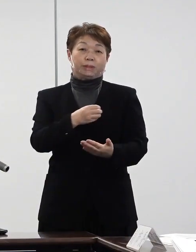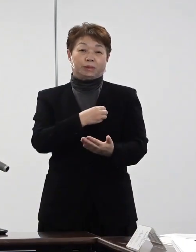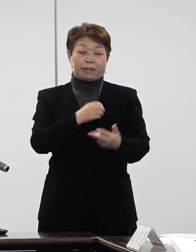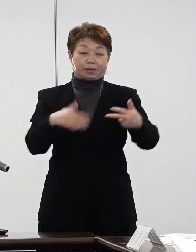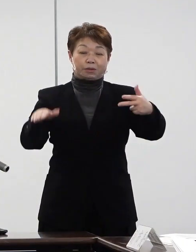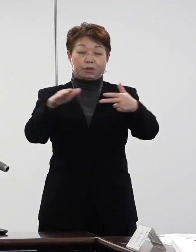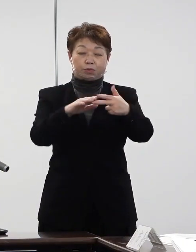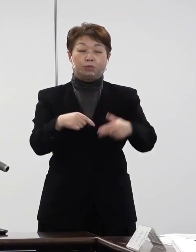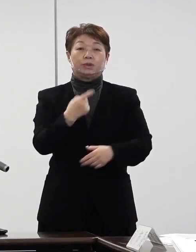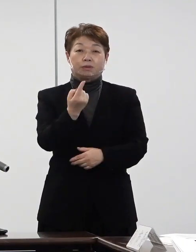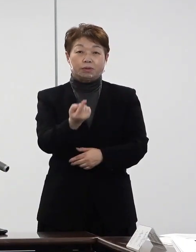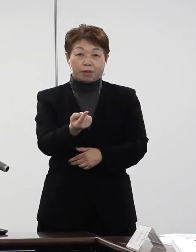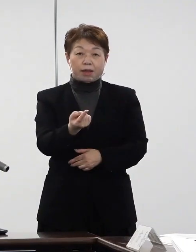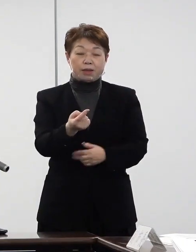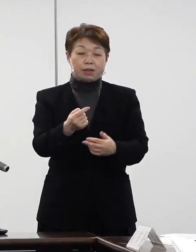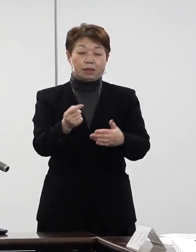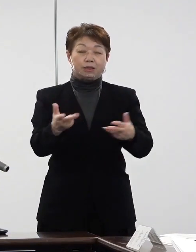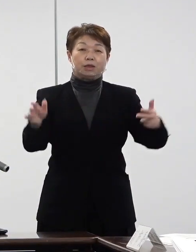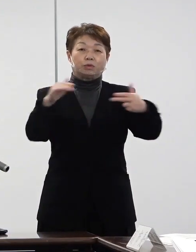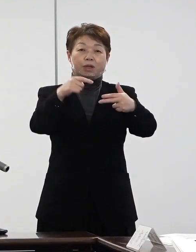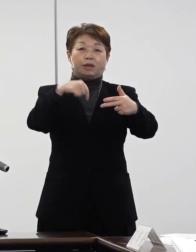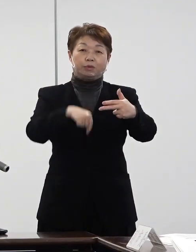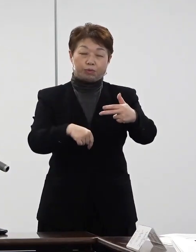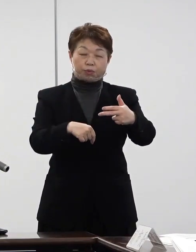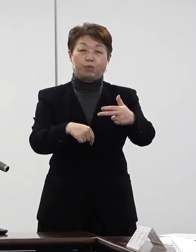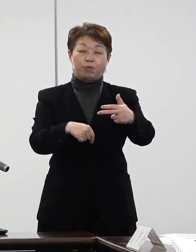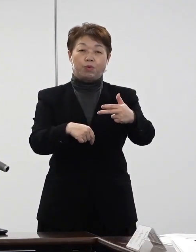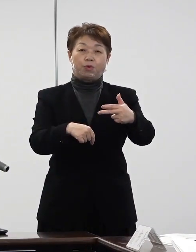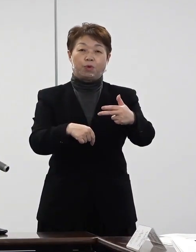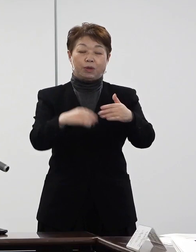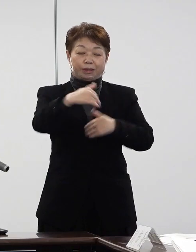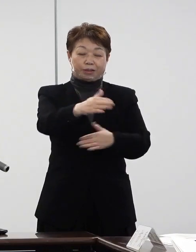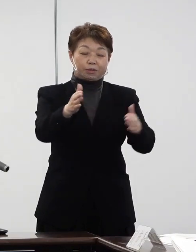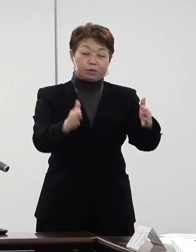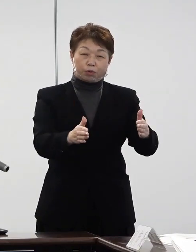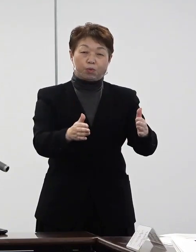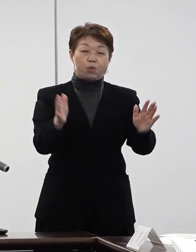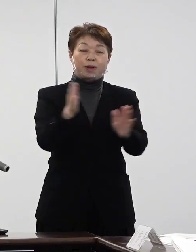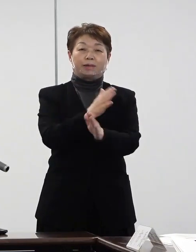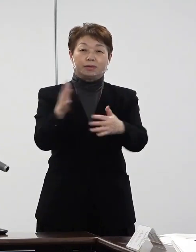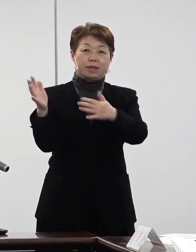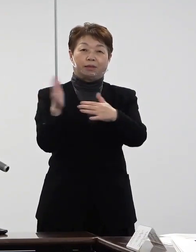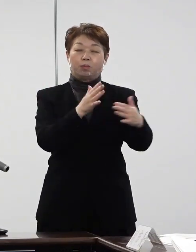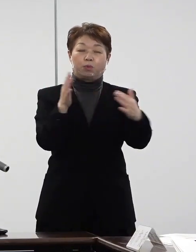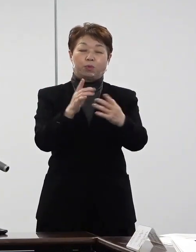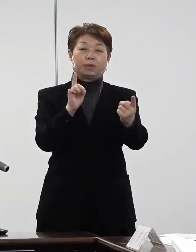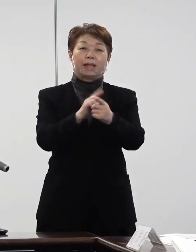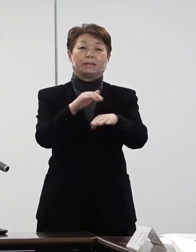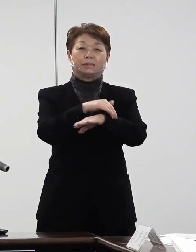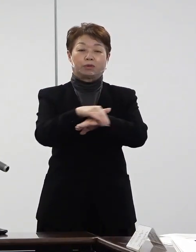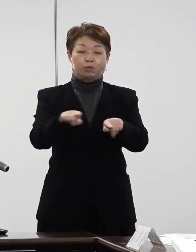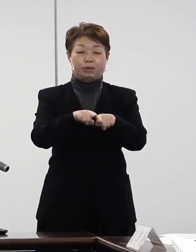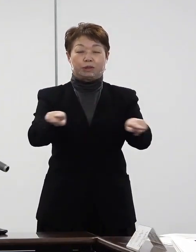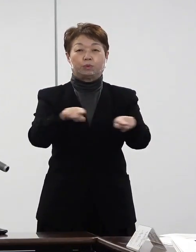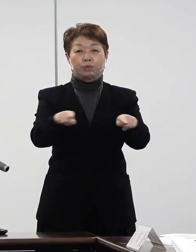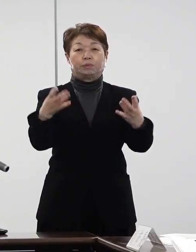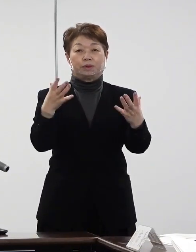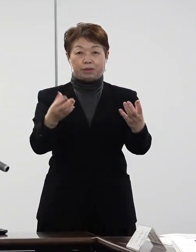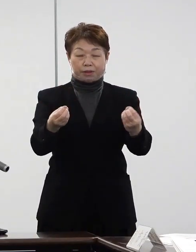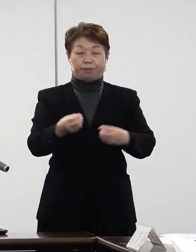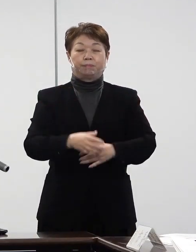を訪問し、施設内のゾーニング、執務室内の感染対策を施設職員に指導しております